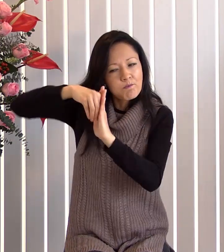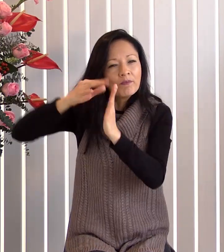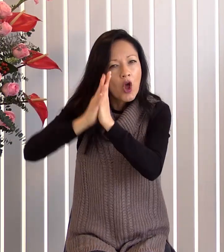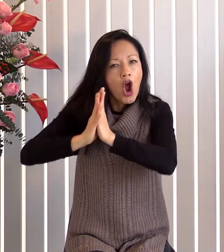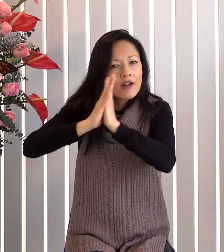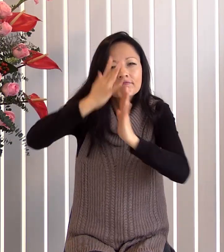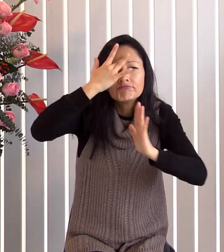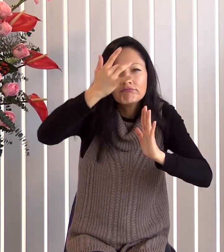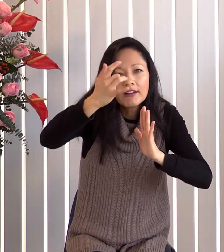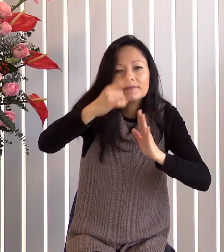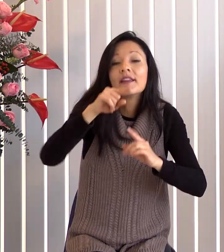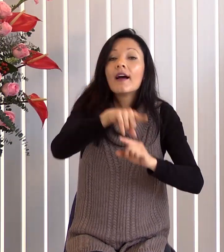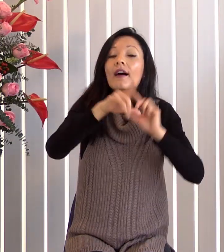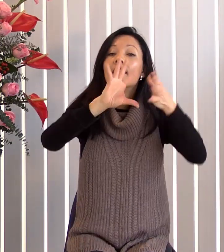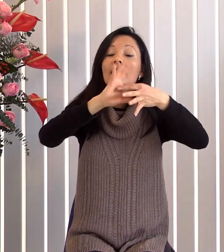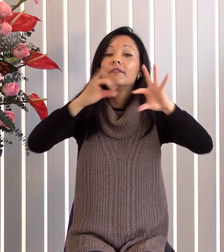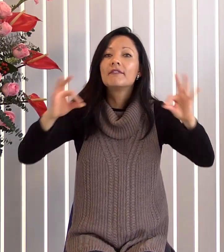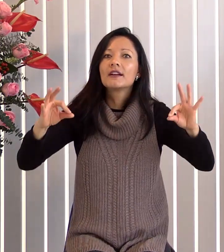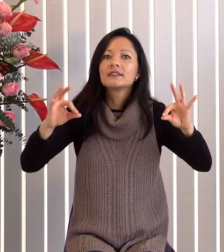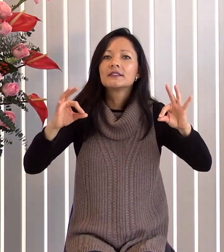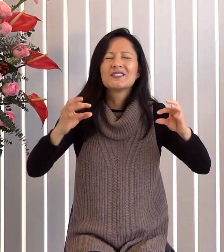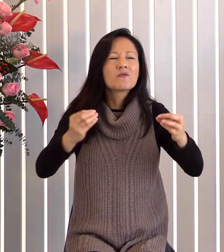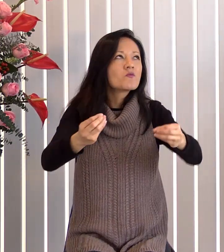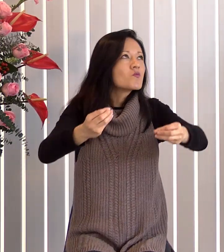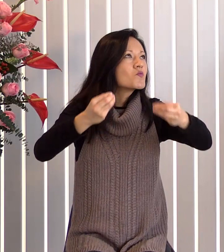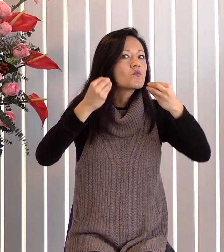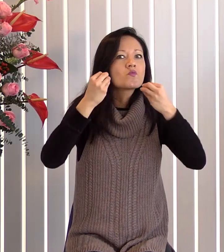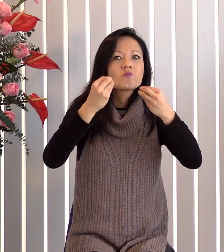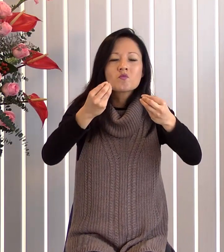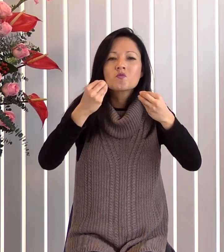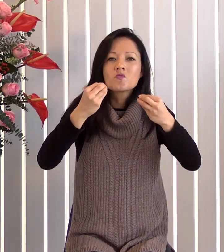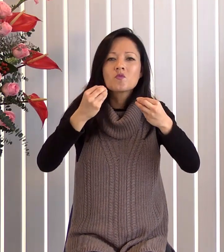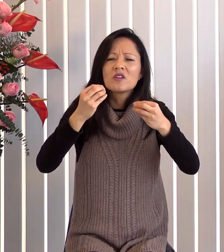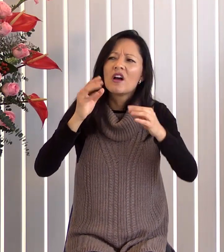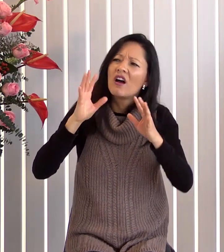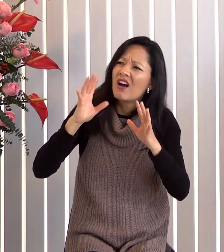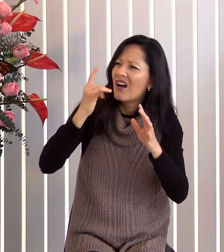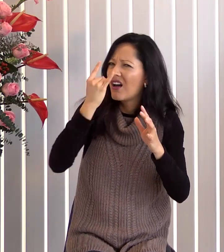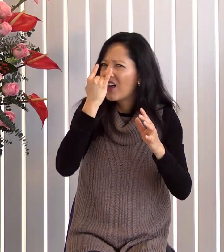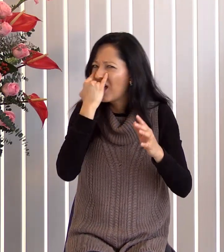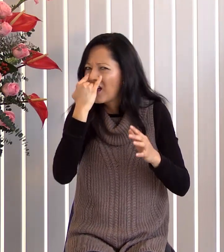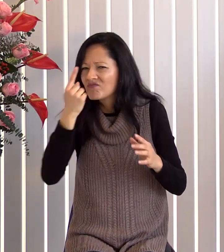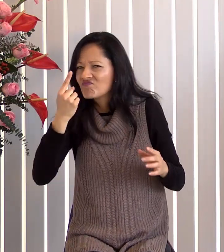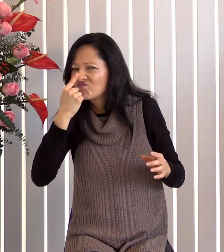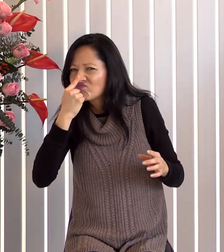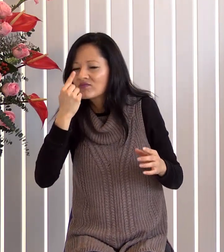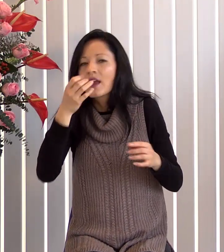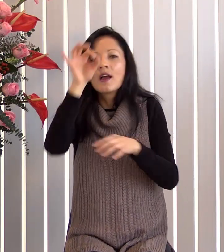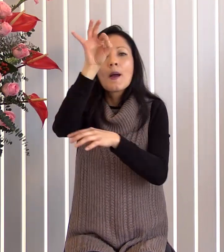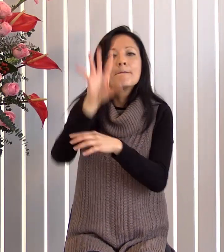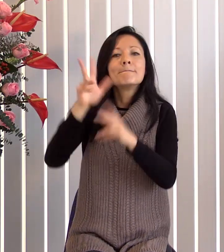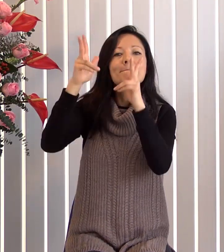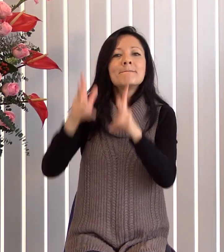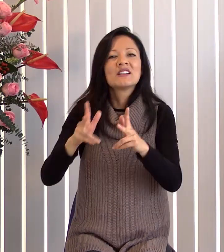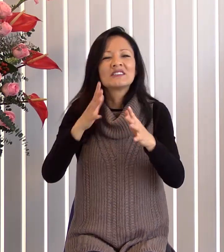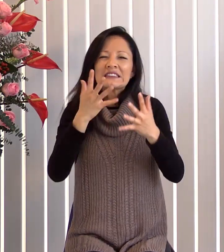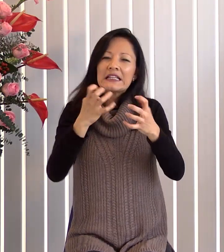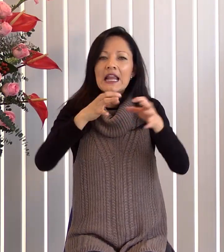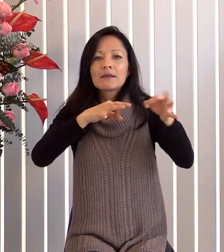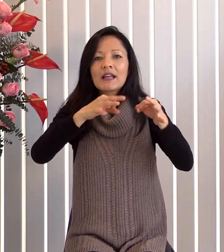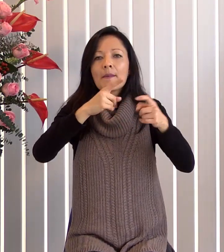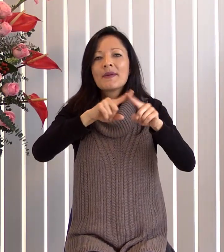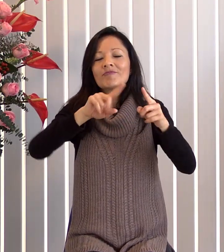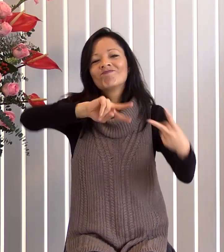frase? Porque esta frase ha causado muchísimos ríos de tinta de parte de predicadores tratando de